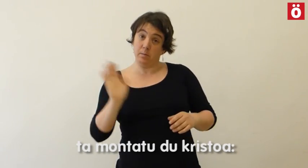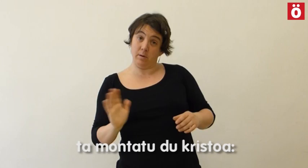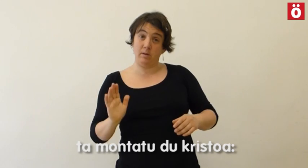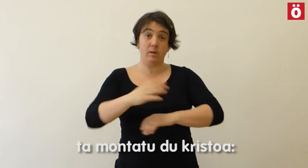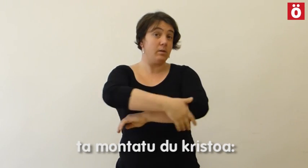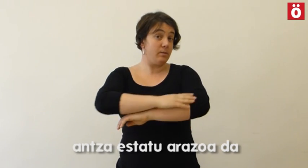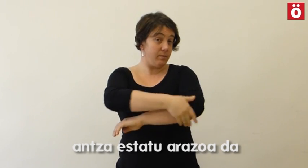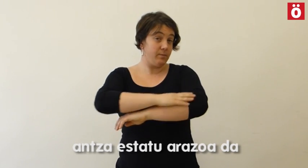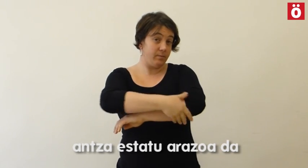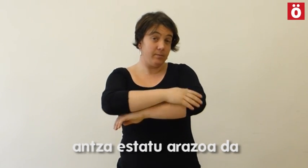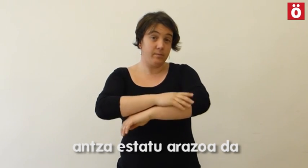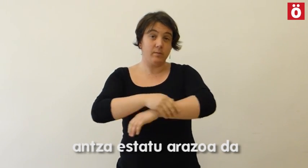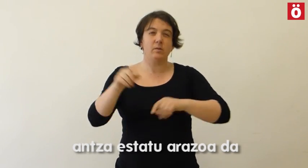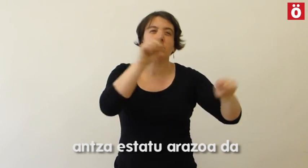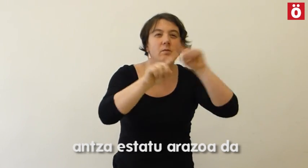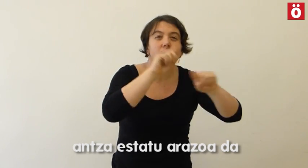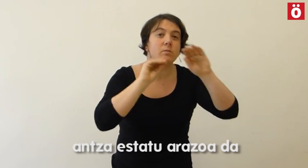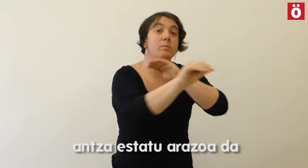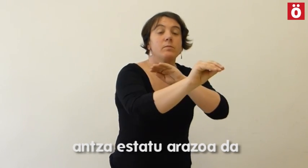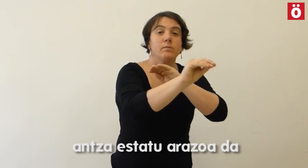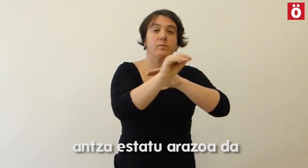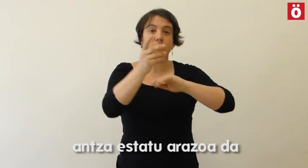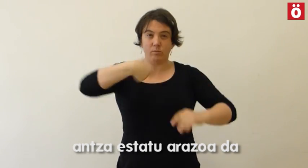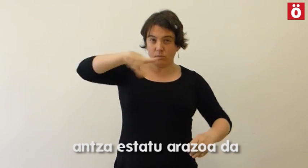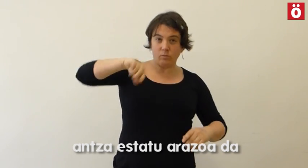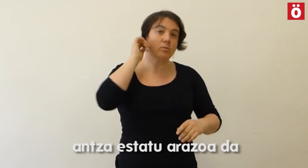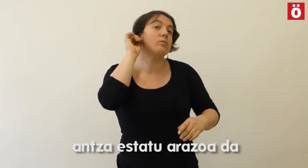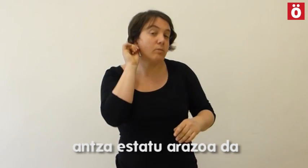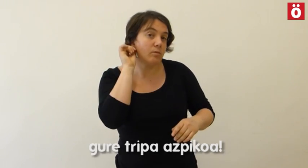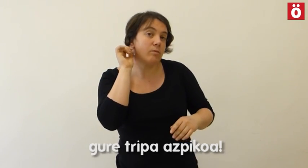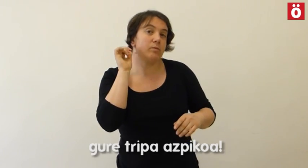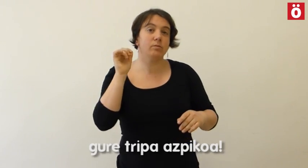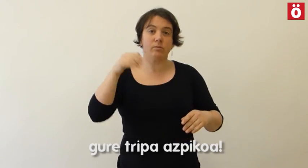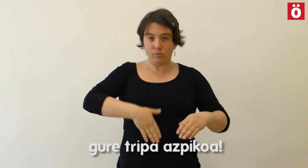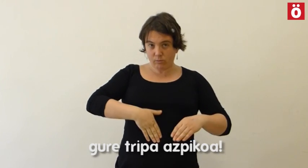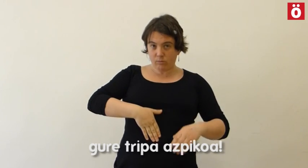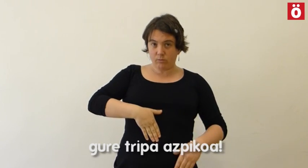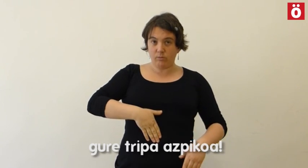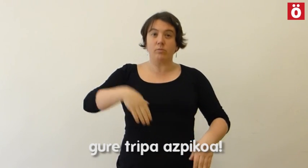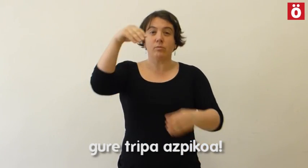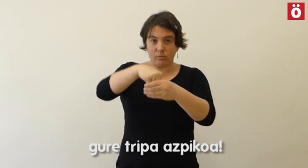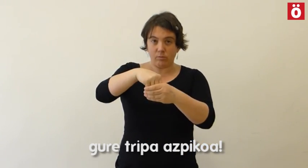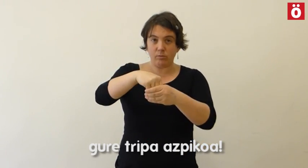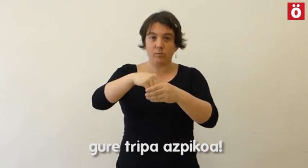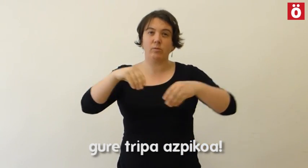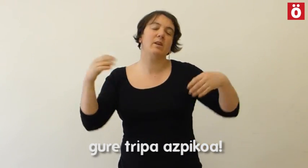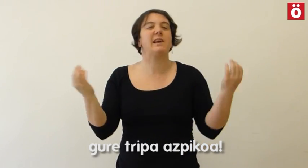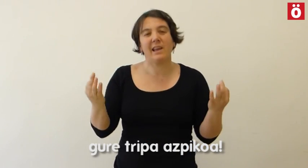Atza estatu arazoa da, gure tripa azpikoa